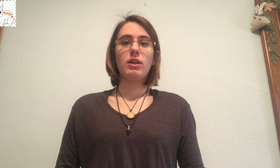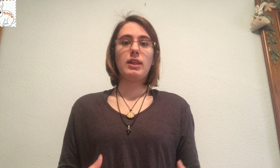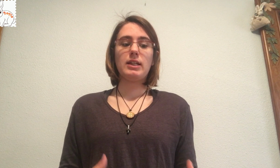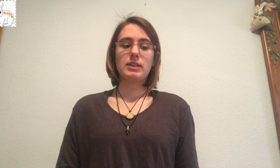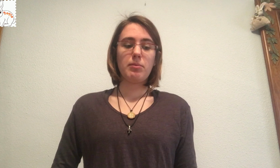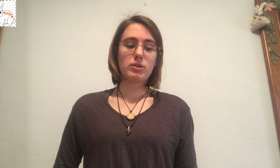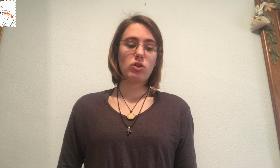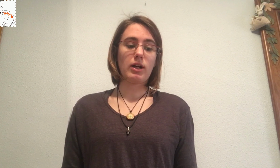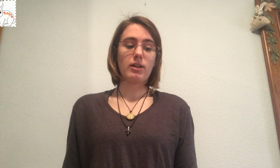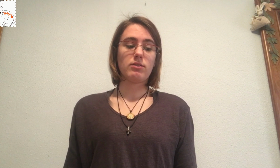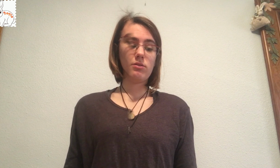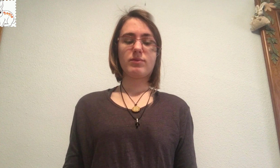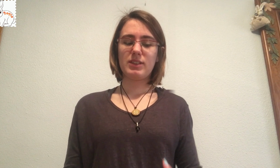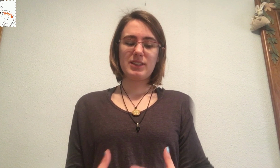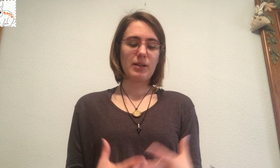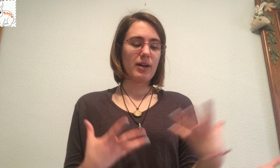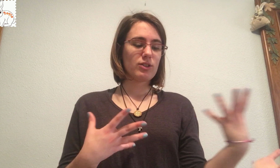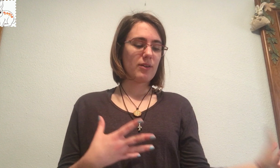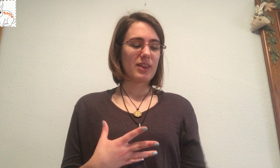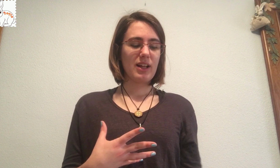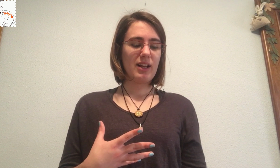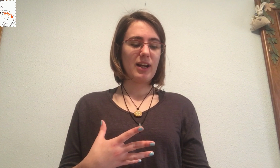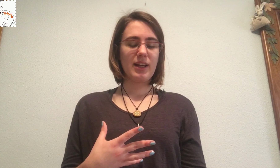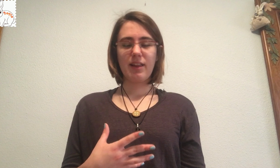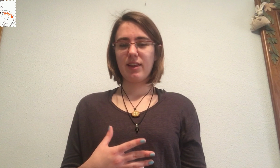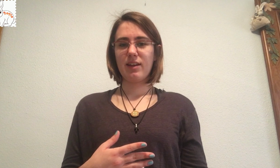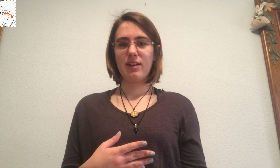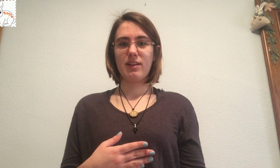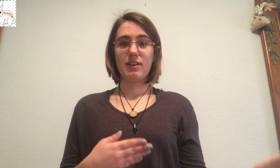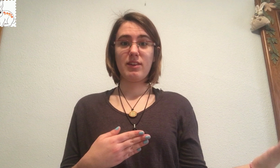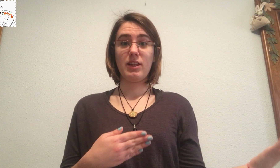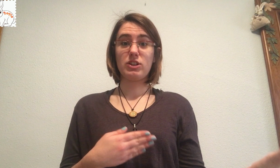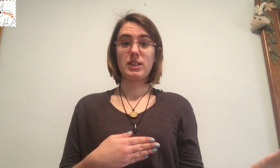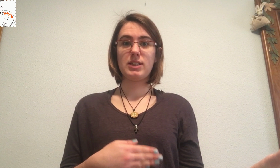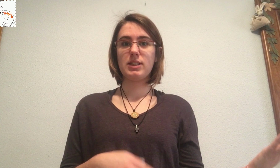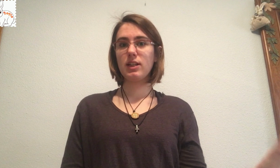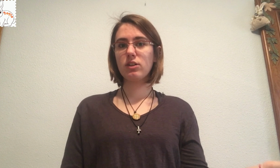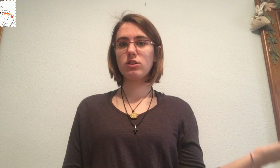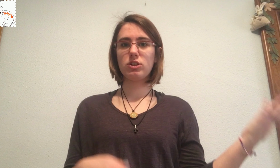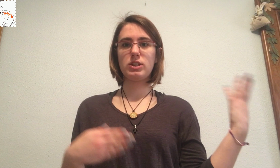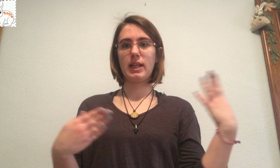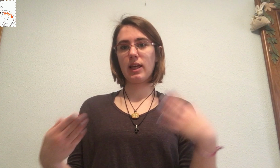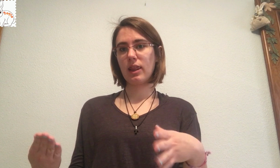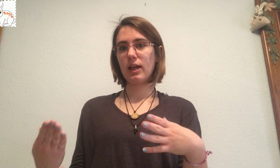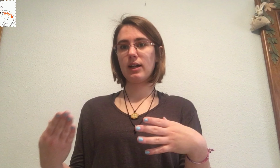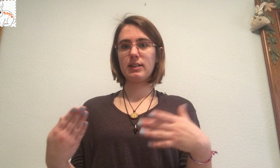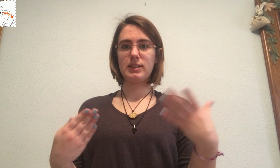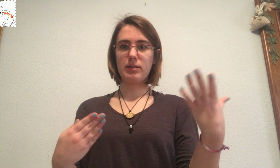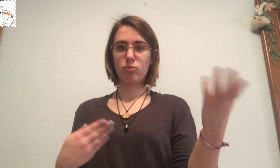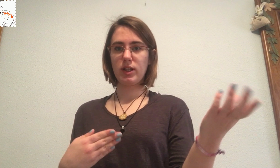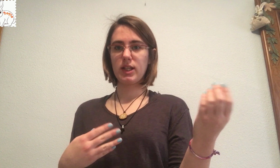De este personaje Se va otra vez a la liga de De los asesinos Se queda Se mueve